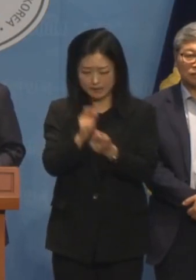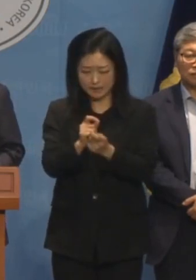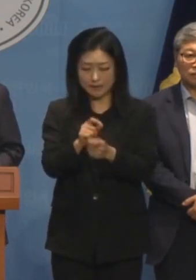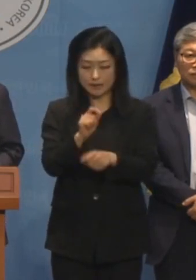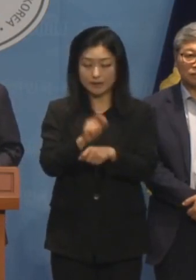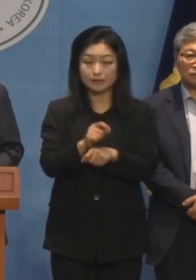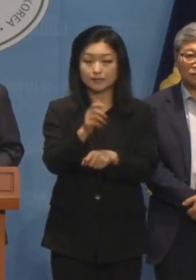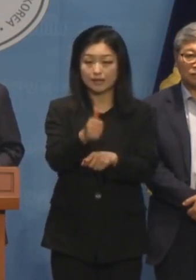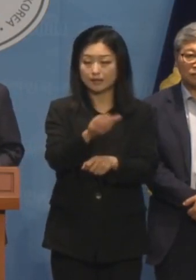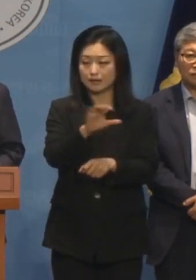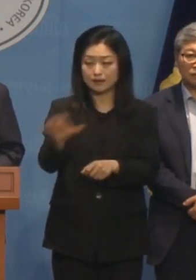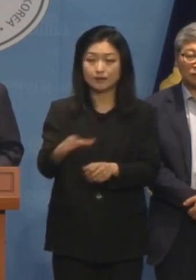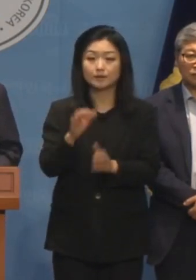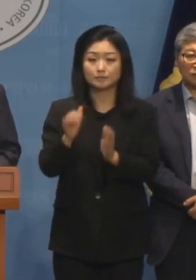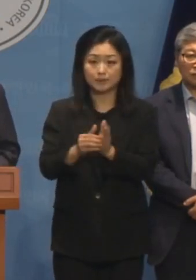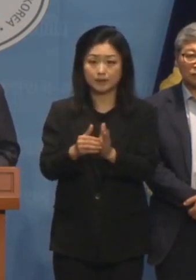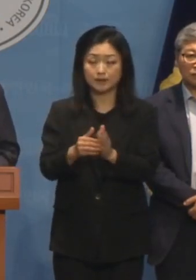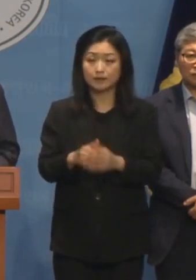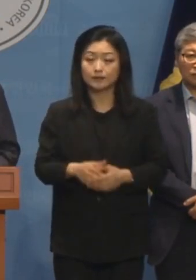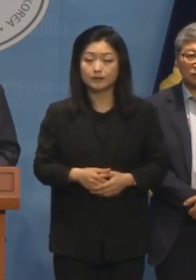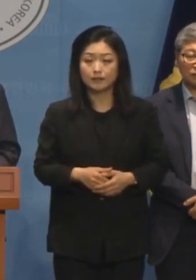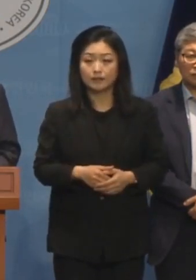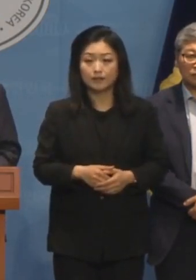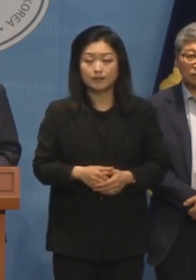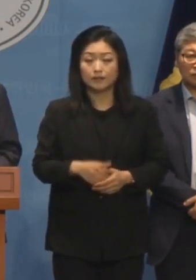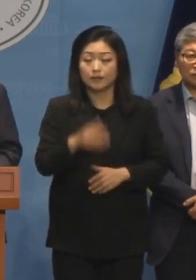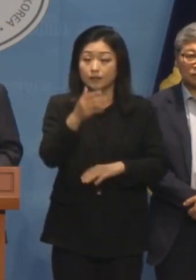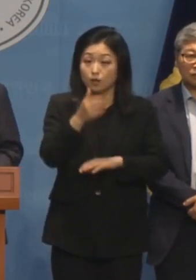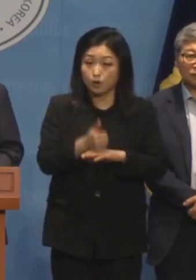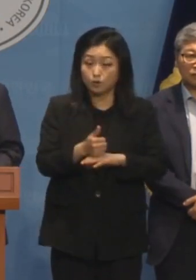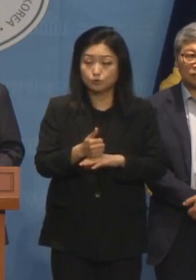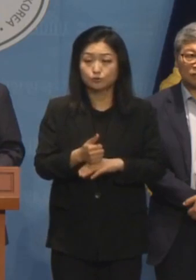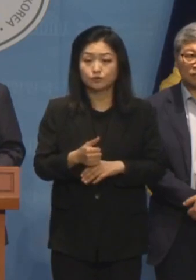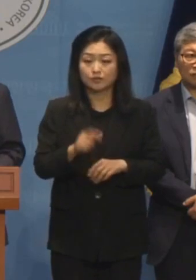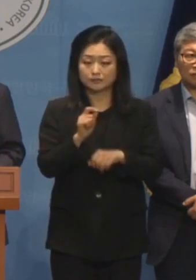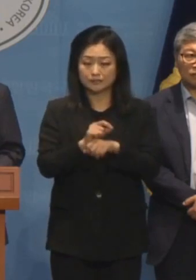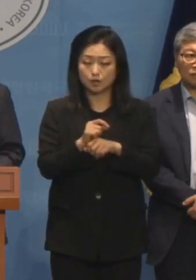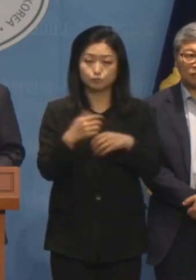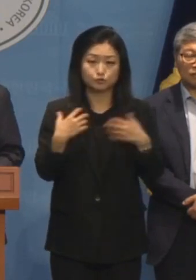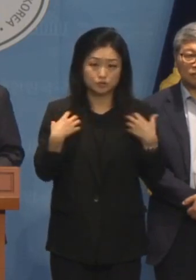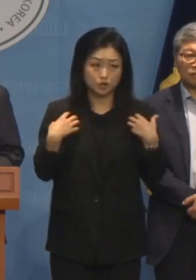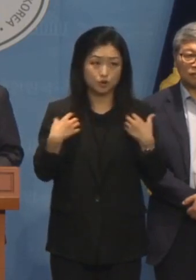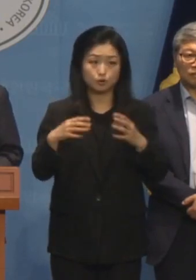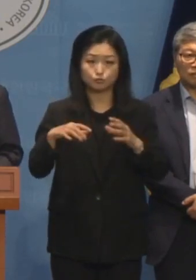무시하려 하였습니다. 그들의 위세에 눌려서인지 국교의 사무처나